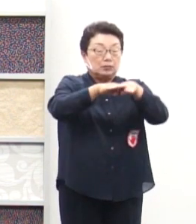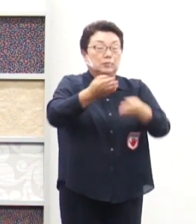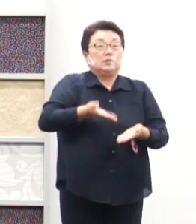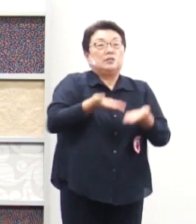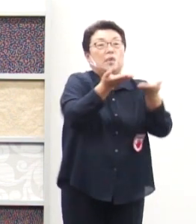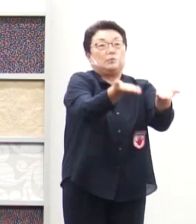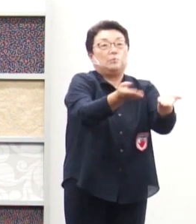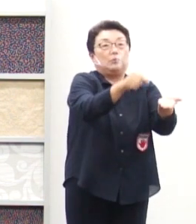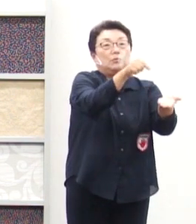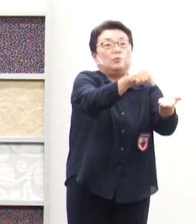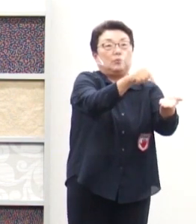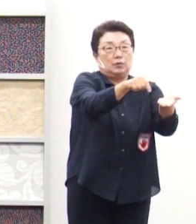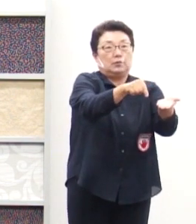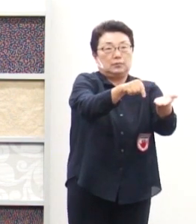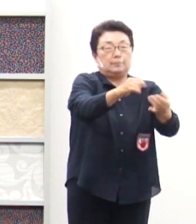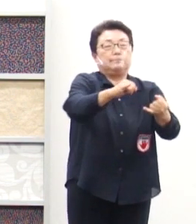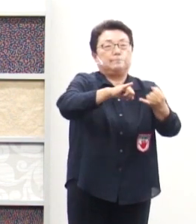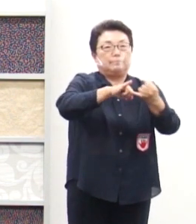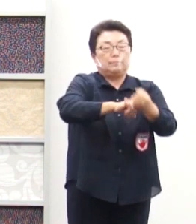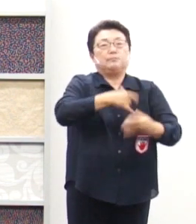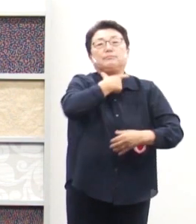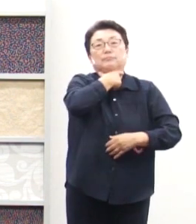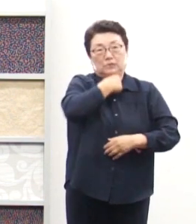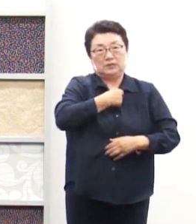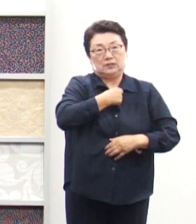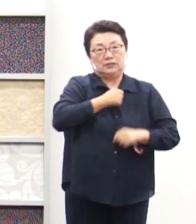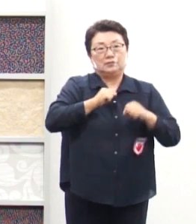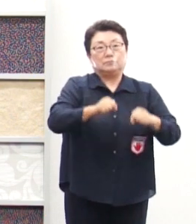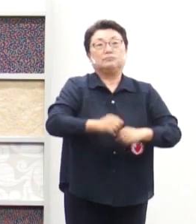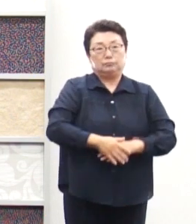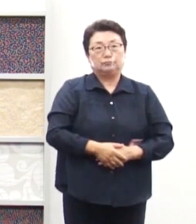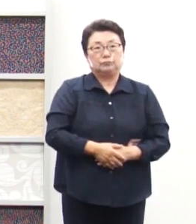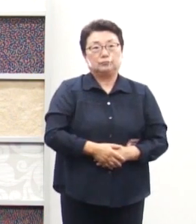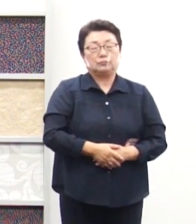提供し徹底を図ってまいりたいと思います。